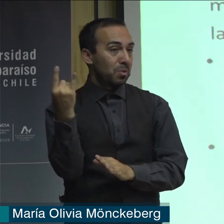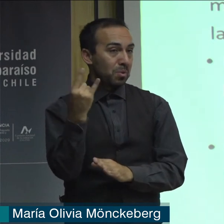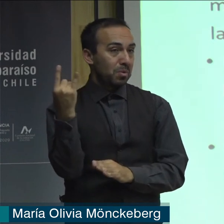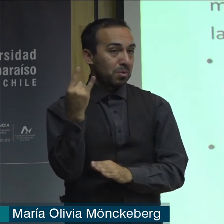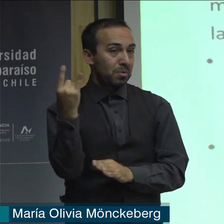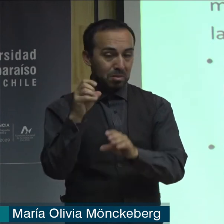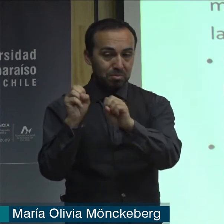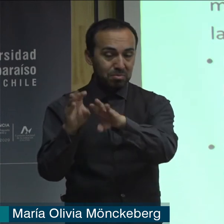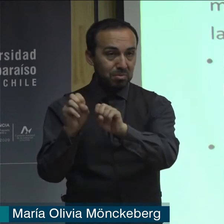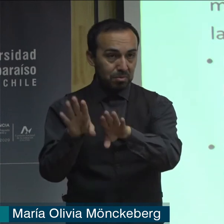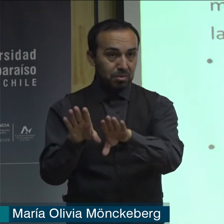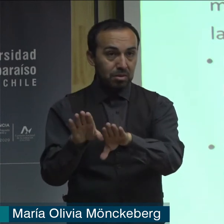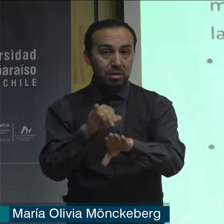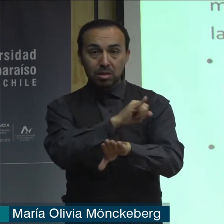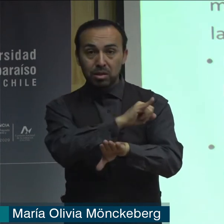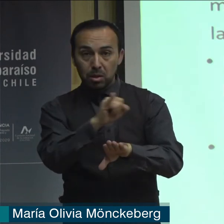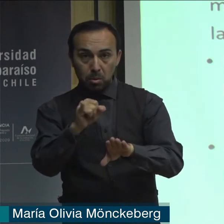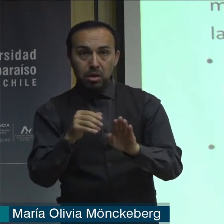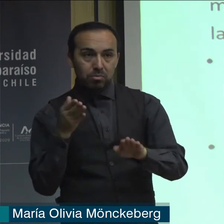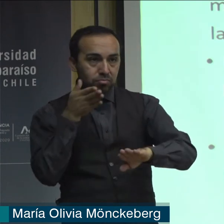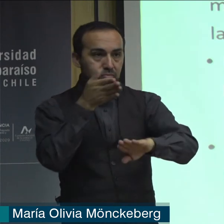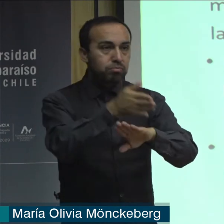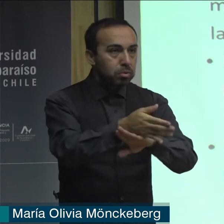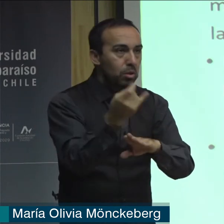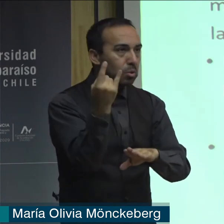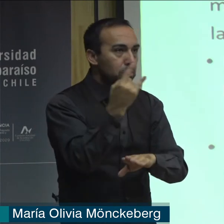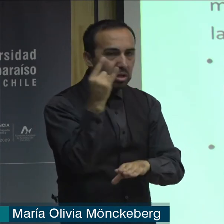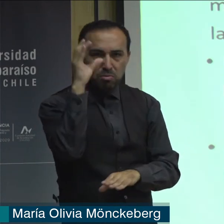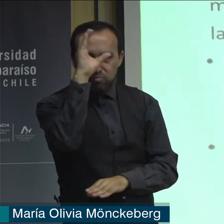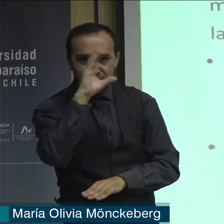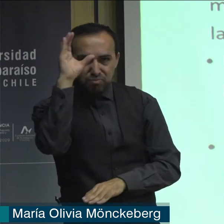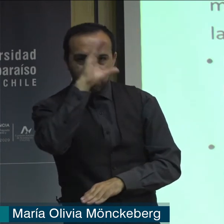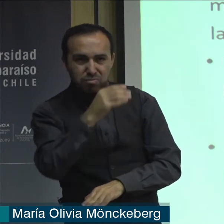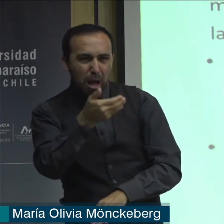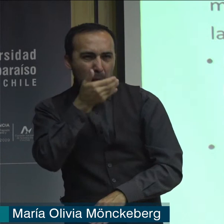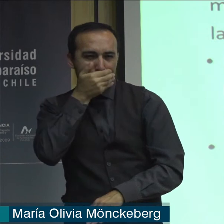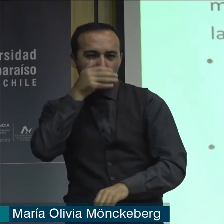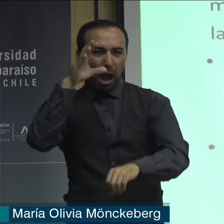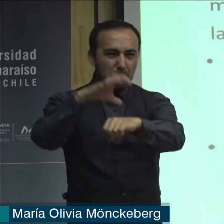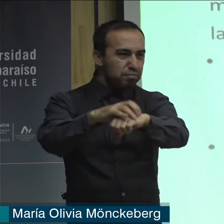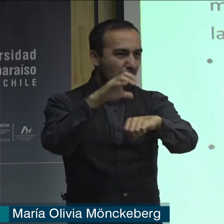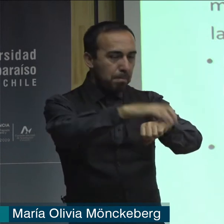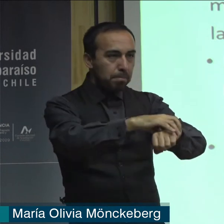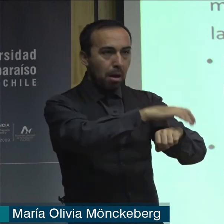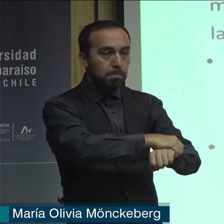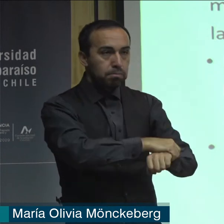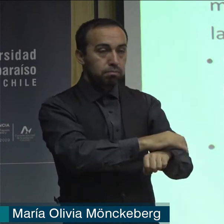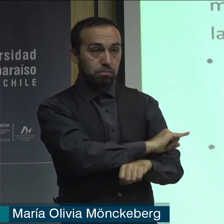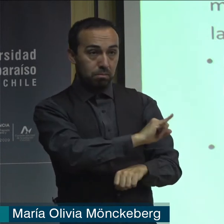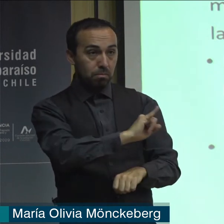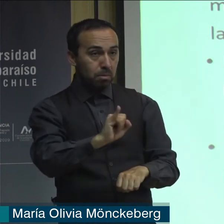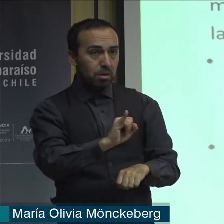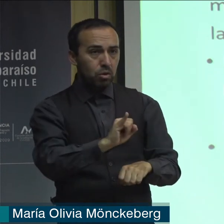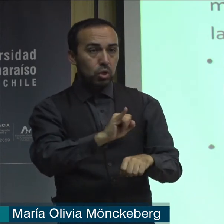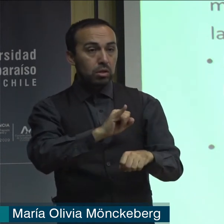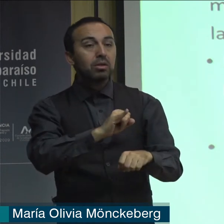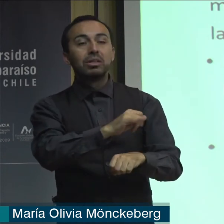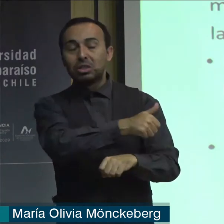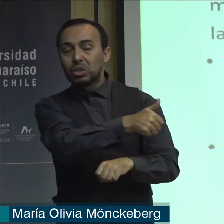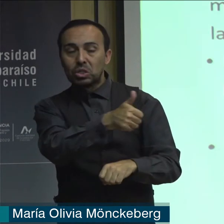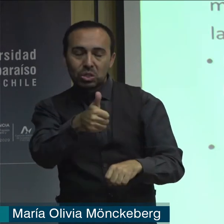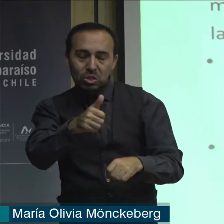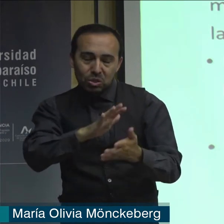con represión con toda la la las consecuencias que